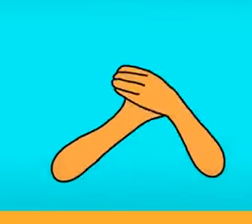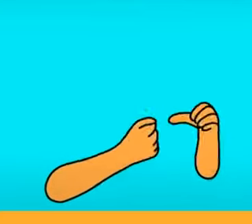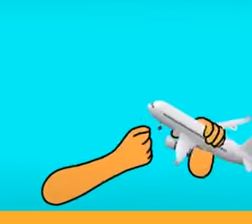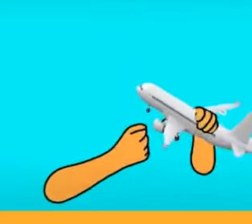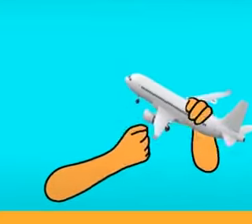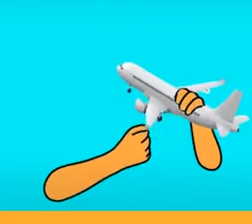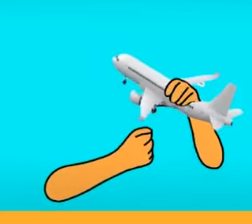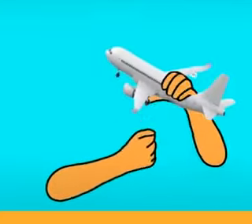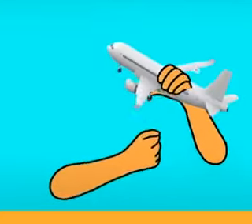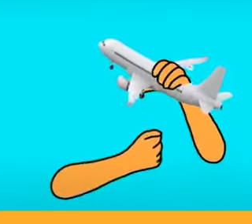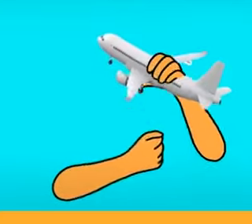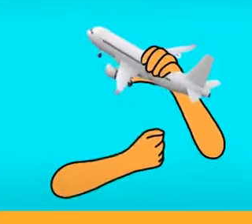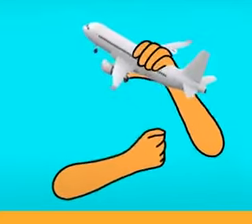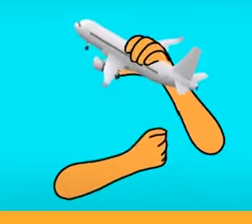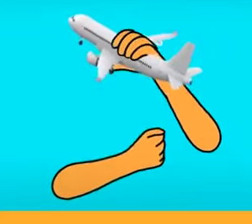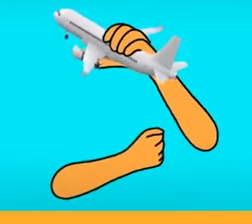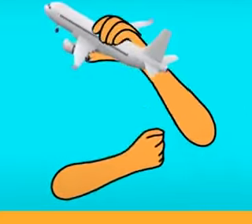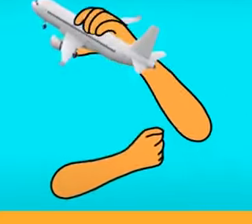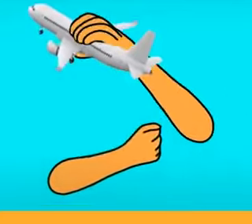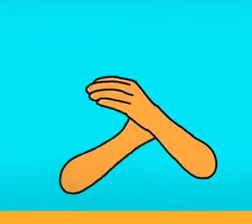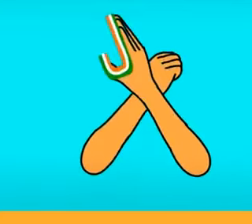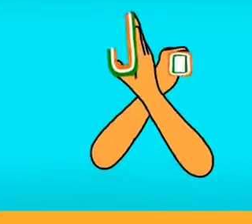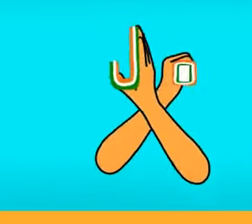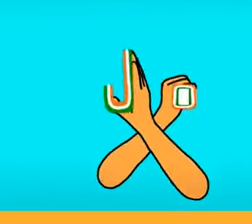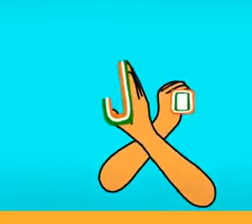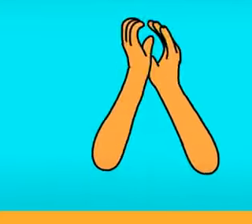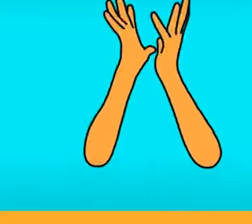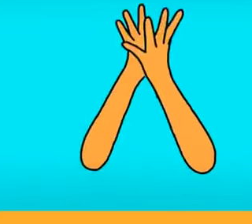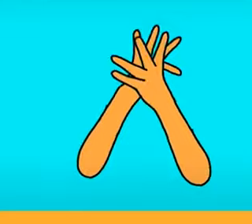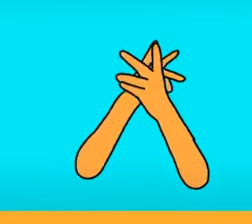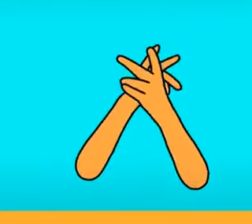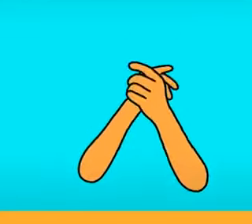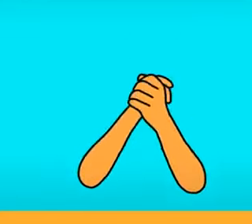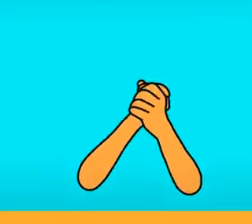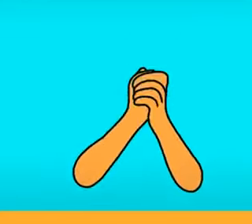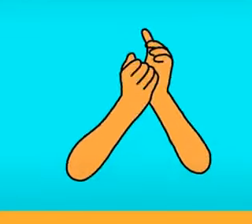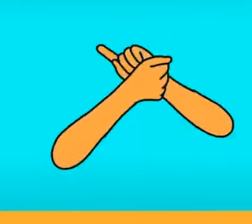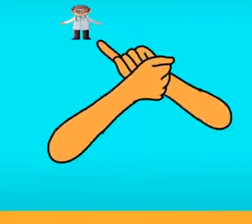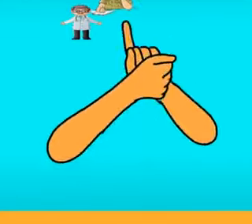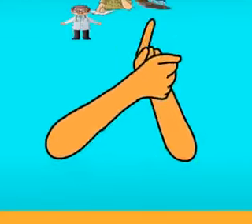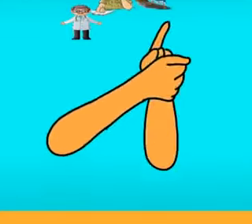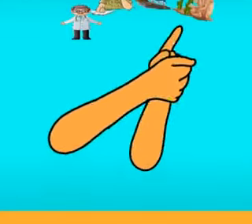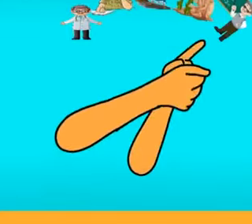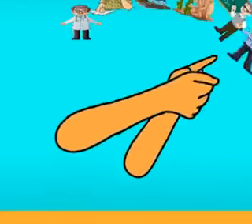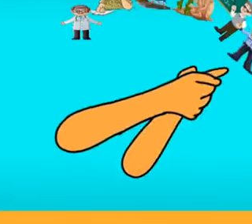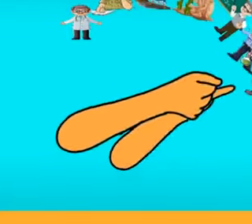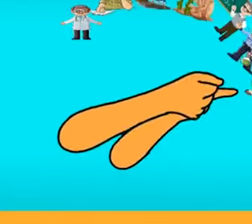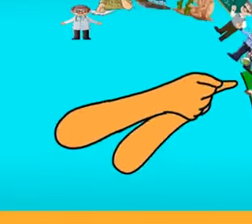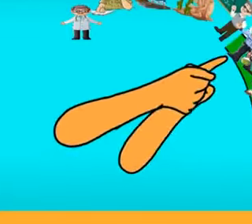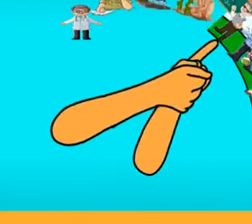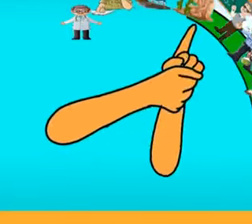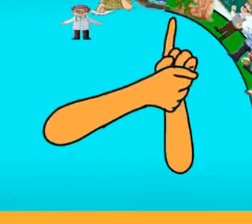की उड़ान, जो साथ दे दे सारा इंडिया।